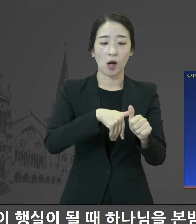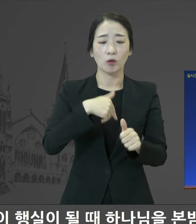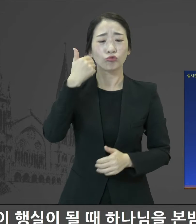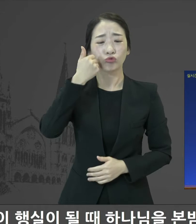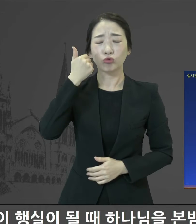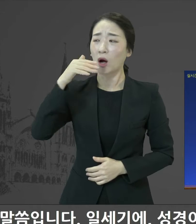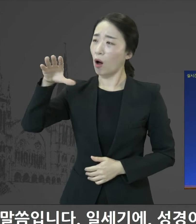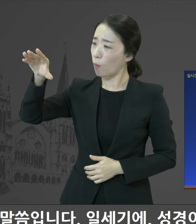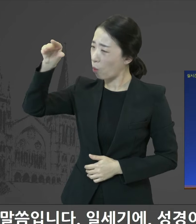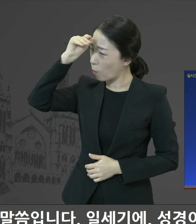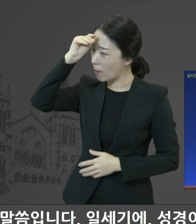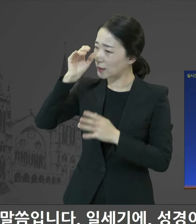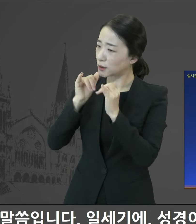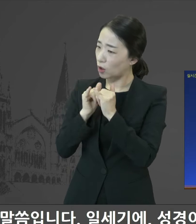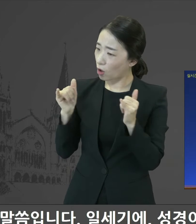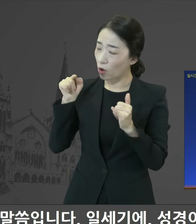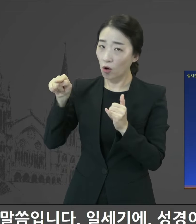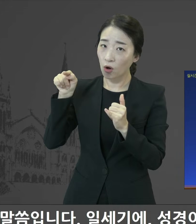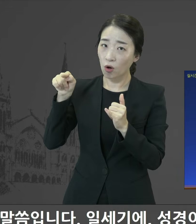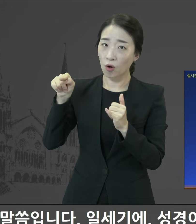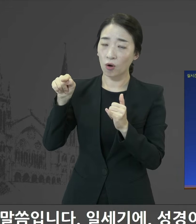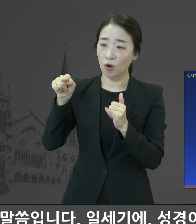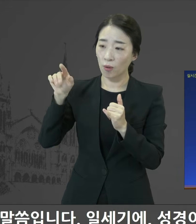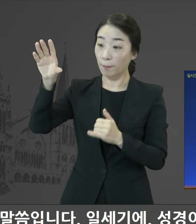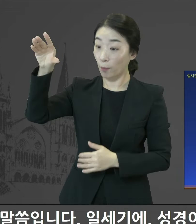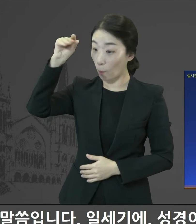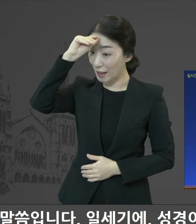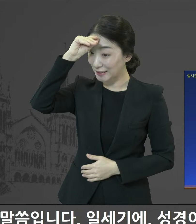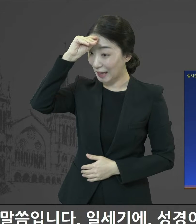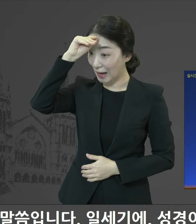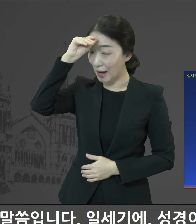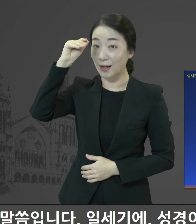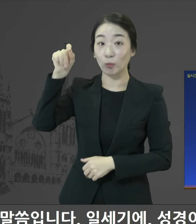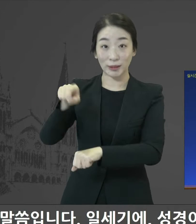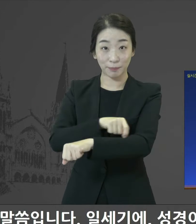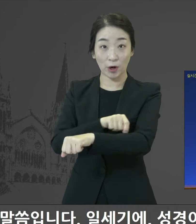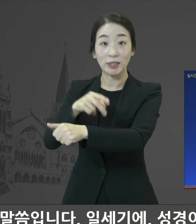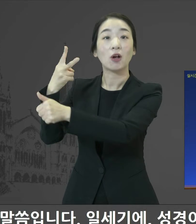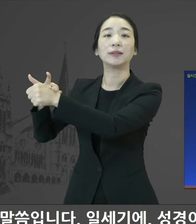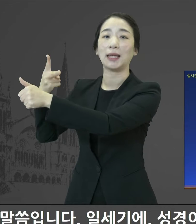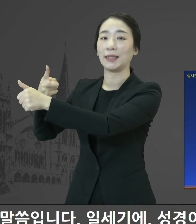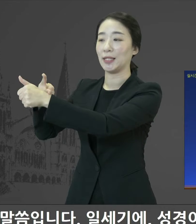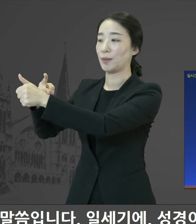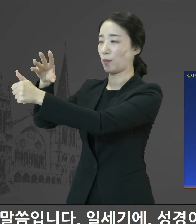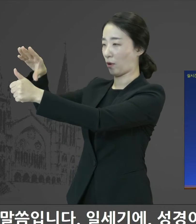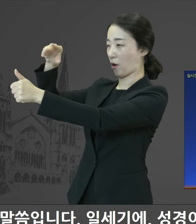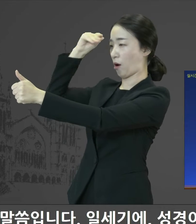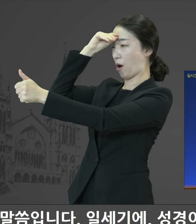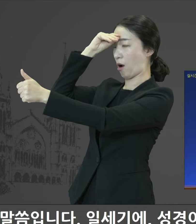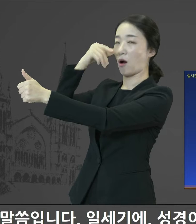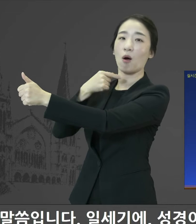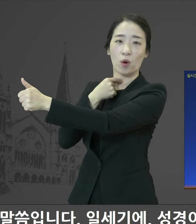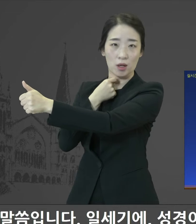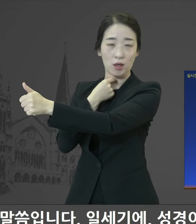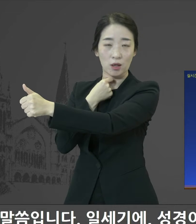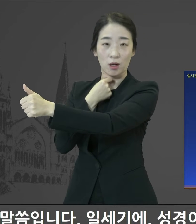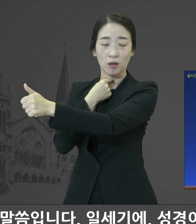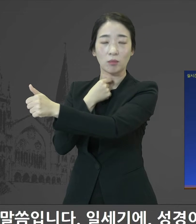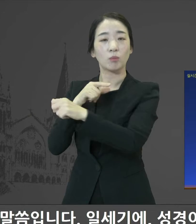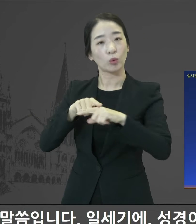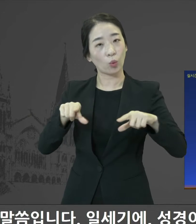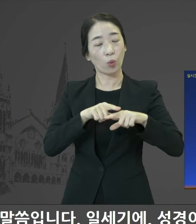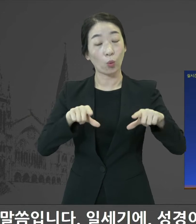그래서 이게 누군가를 본받자, 특별히 이제 스승을 본받자, 이것은 아주 이렇게 일상적인 생활이었습니다.